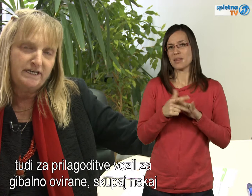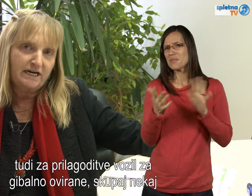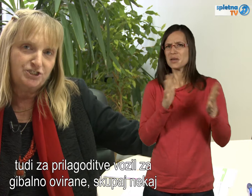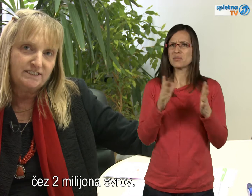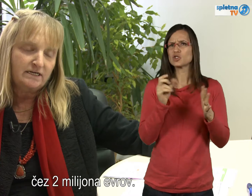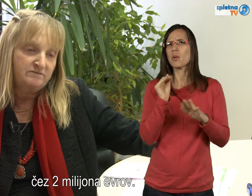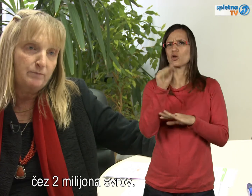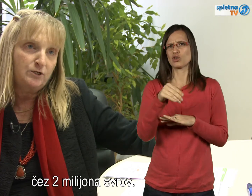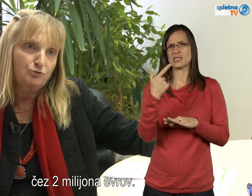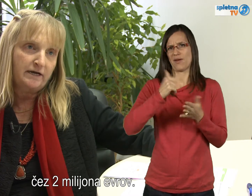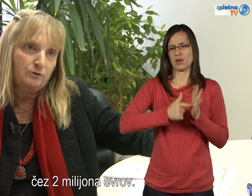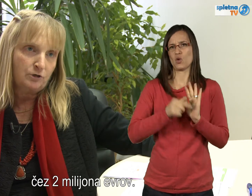nekaj čez 2 milijona evrov.